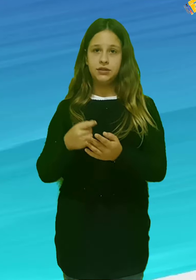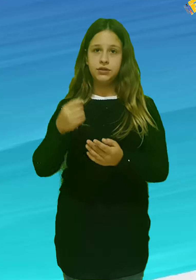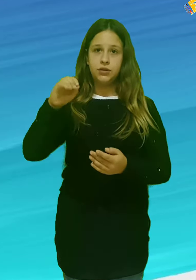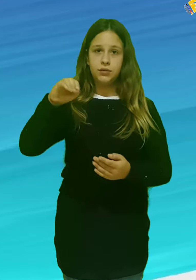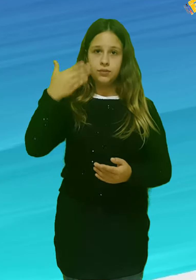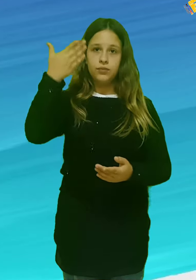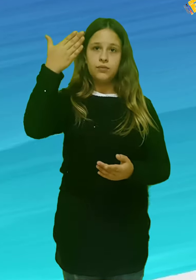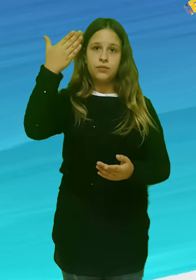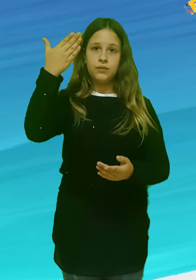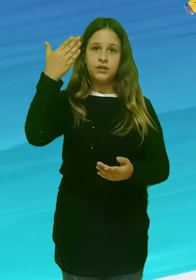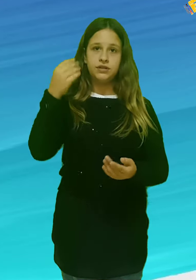mesmo supérfluas.